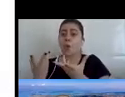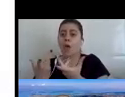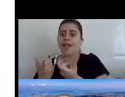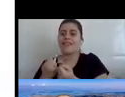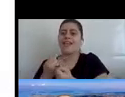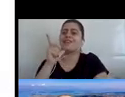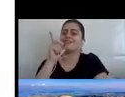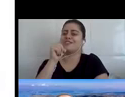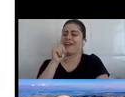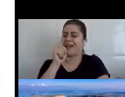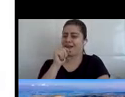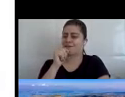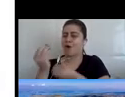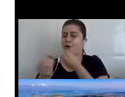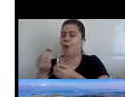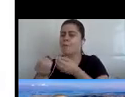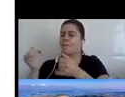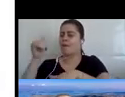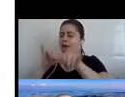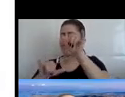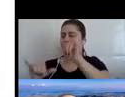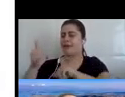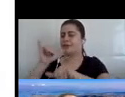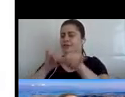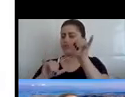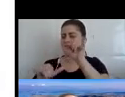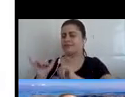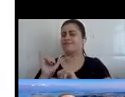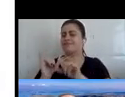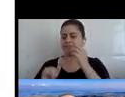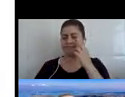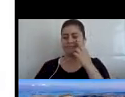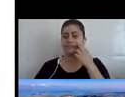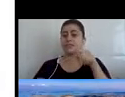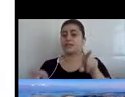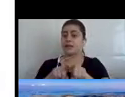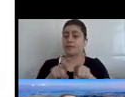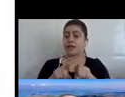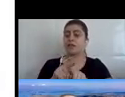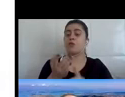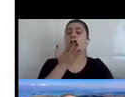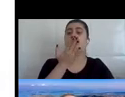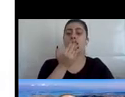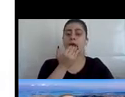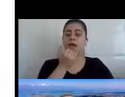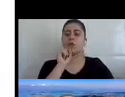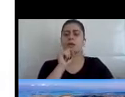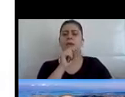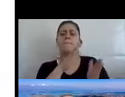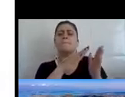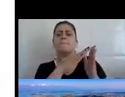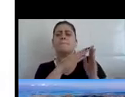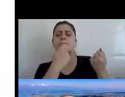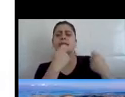que a energia está envolvida nesses sistemas que lidam com a qualidade da água, a questão dos alimentos, ou seja, a demanda, a oferta,